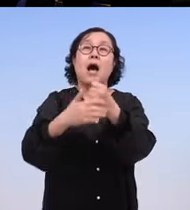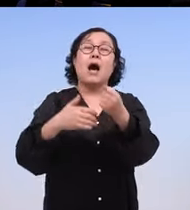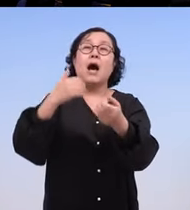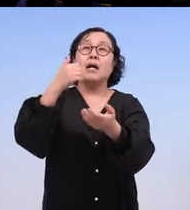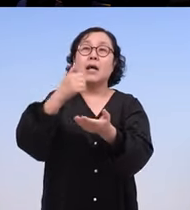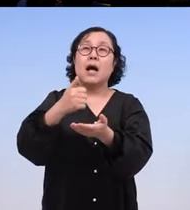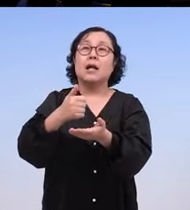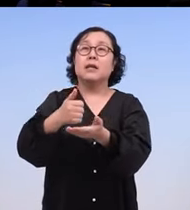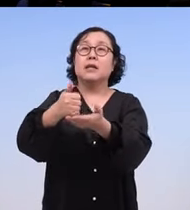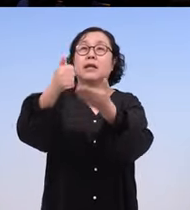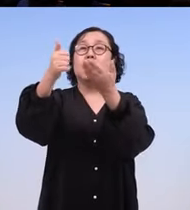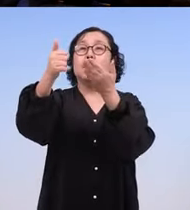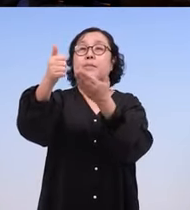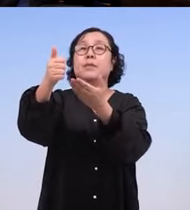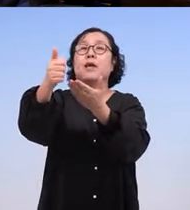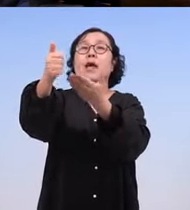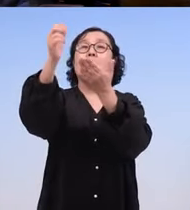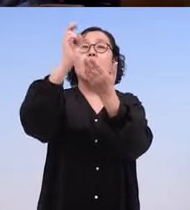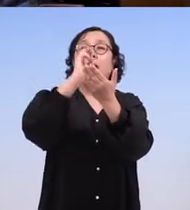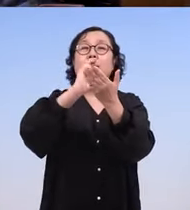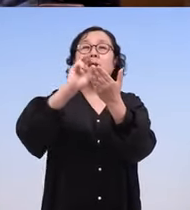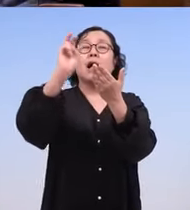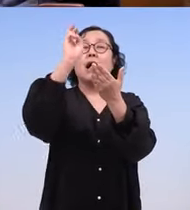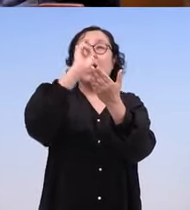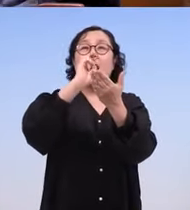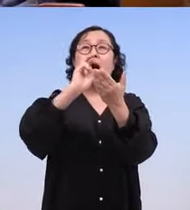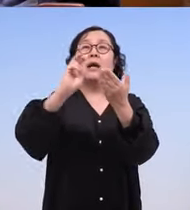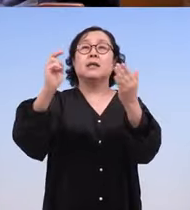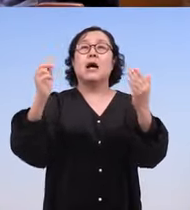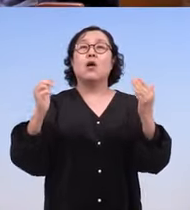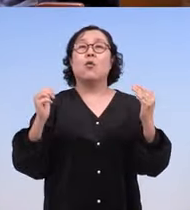하나님께 찬양과 경배하는 자,